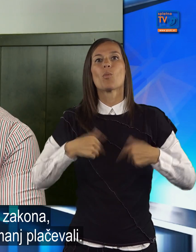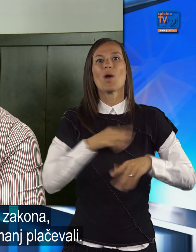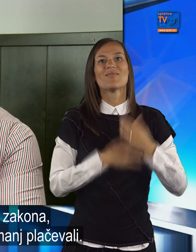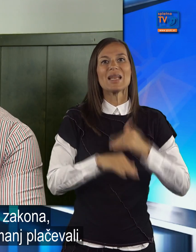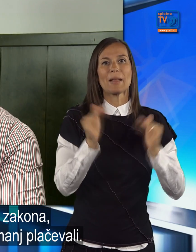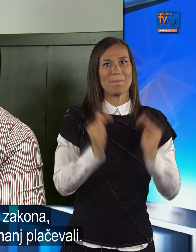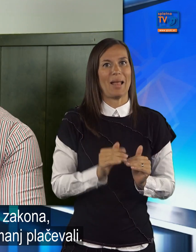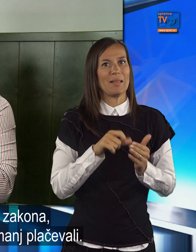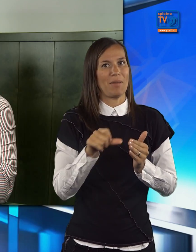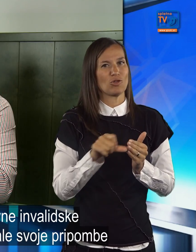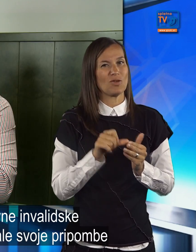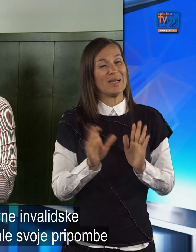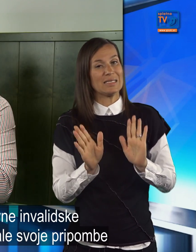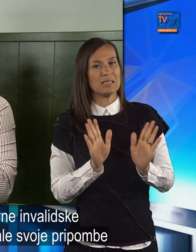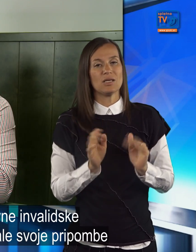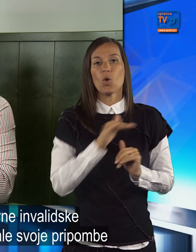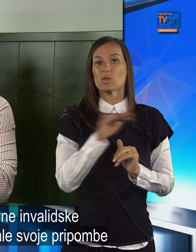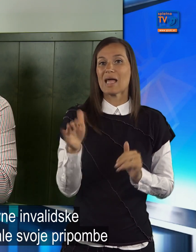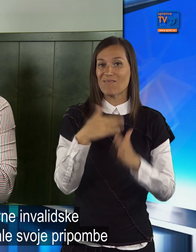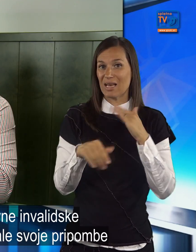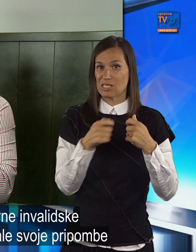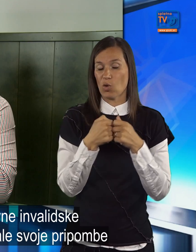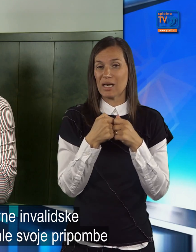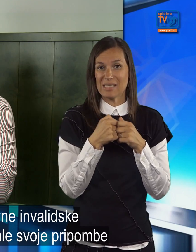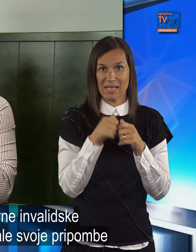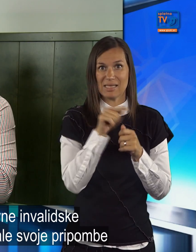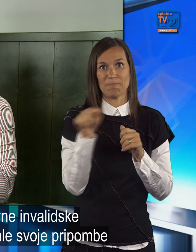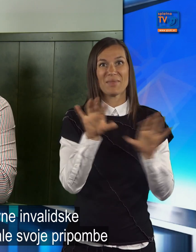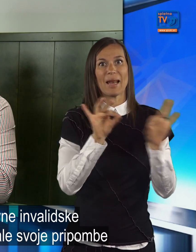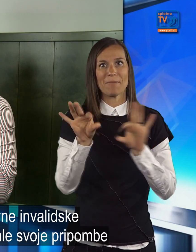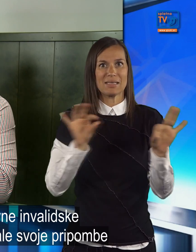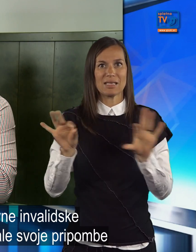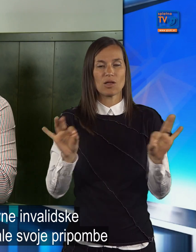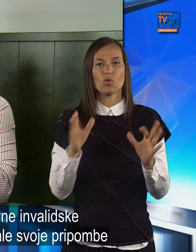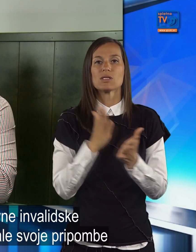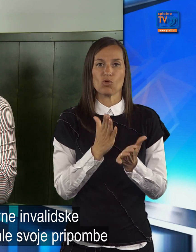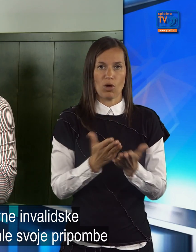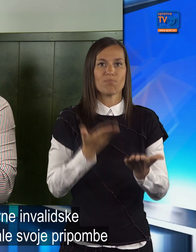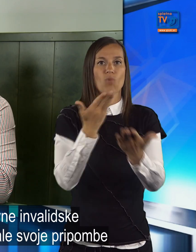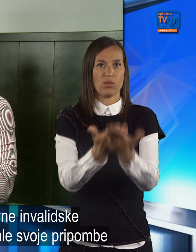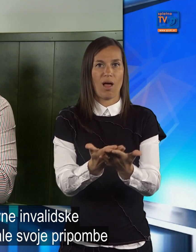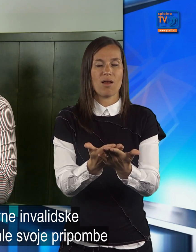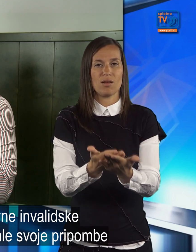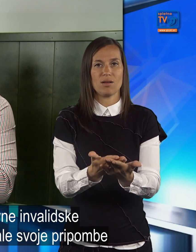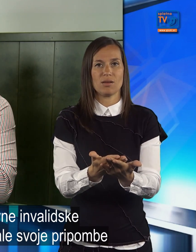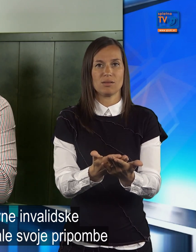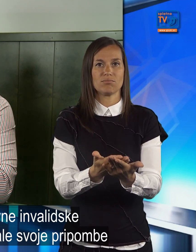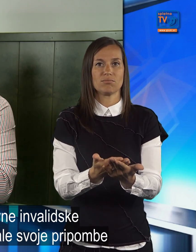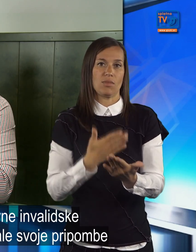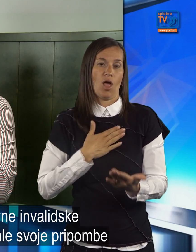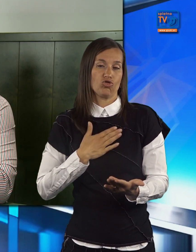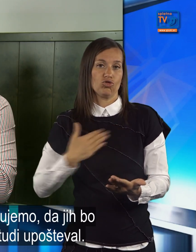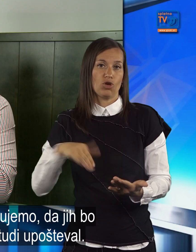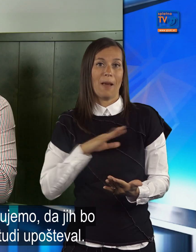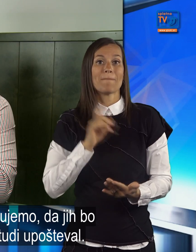manj plačevali invalidi. Vse invalidske organizacije reprezentativne smo podale svoje